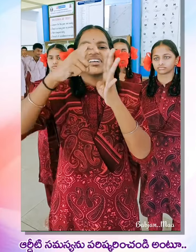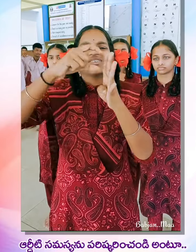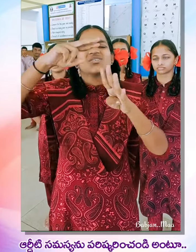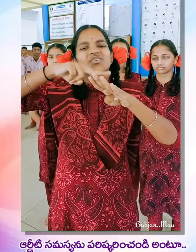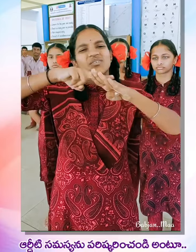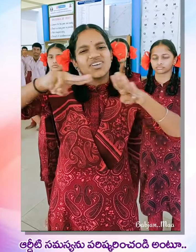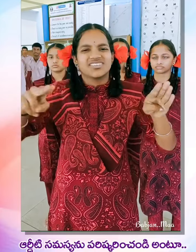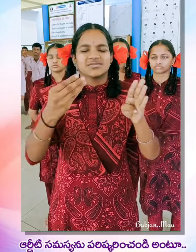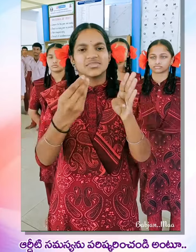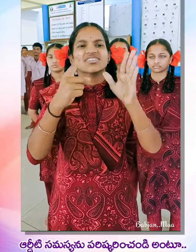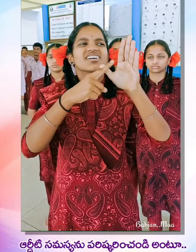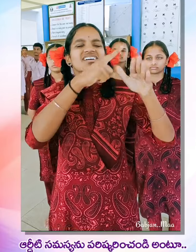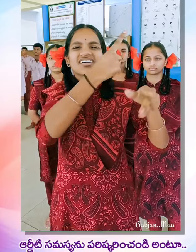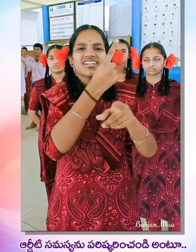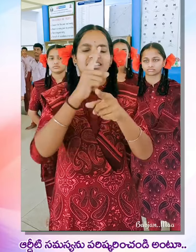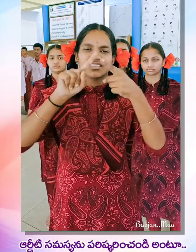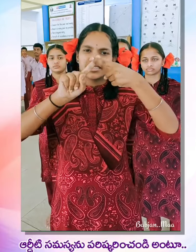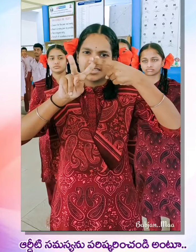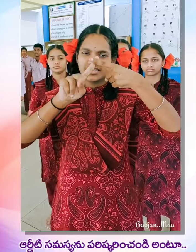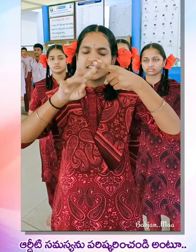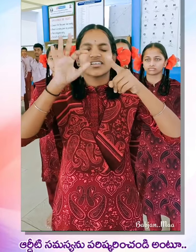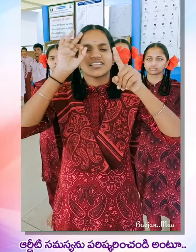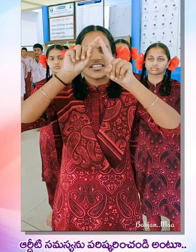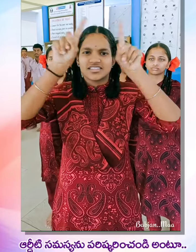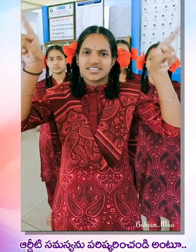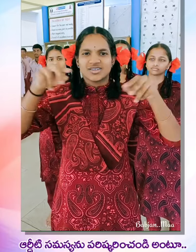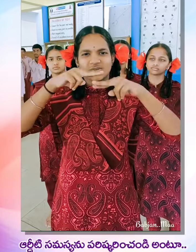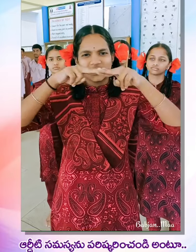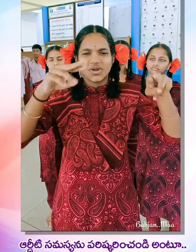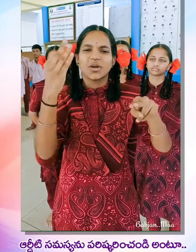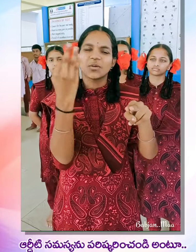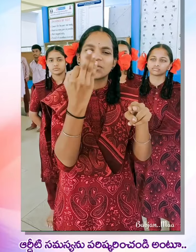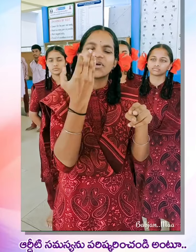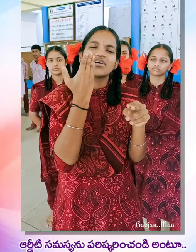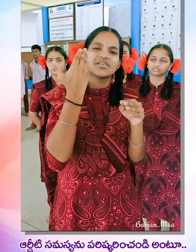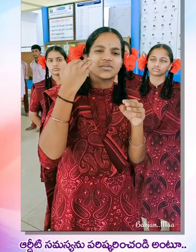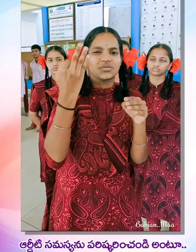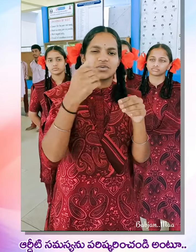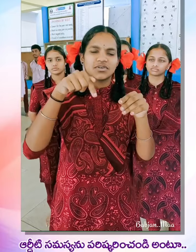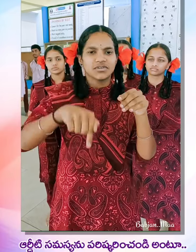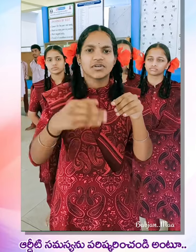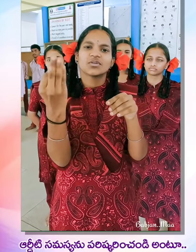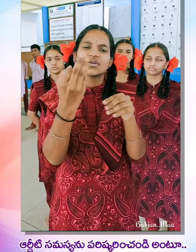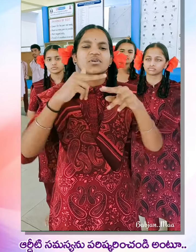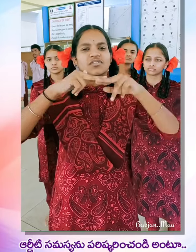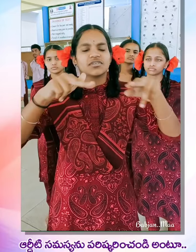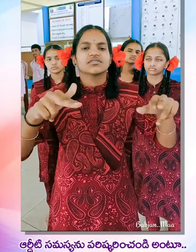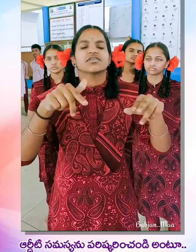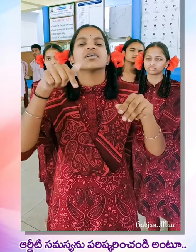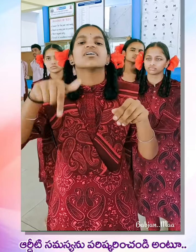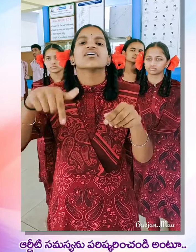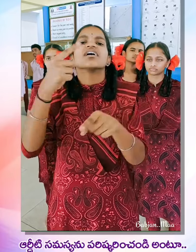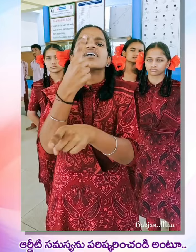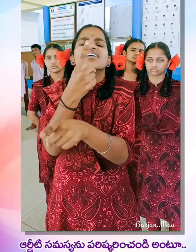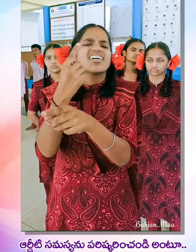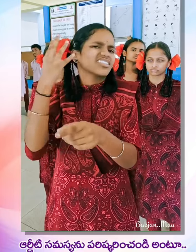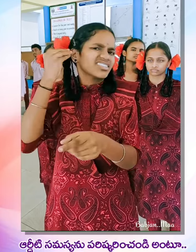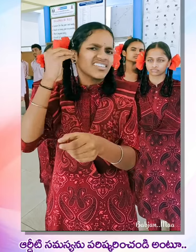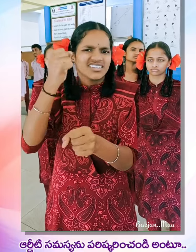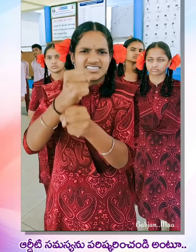మంచి దుస్తులు అన్నీ ఉచితంగా ఇచ్చి మా బాగోగులు చూస్తోంది. మా తరగతి గదిలో డిజిటల్ బోర్డులు కూడా ఏర్పాటు చేసి మంచి